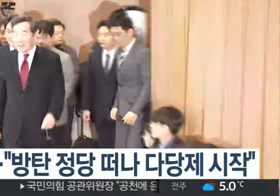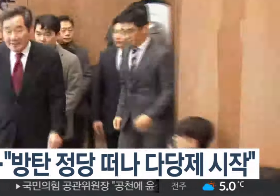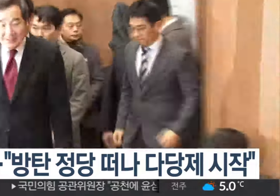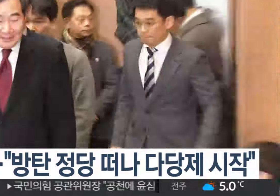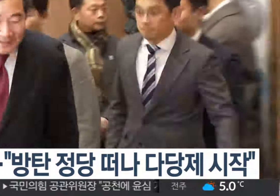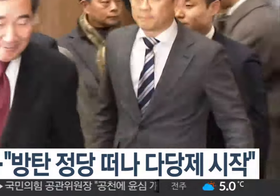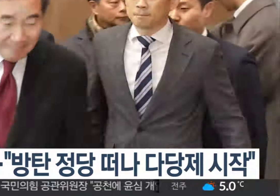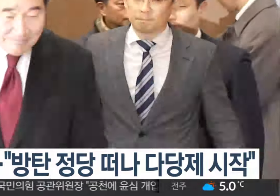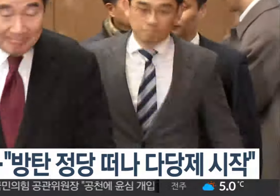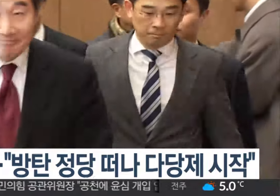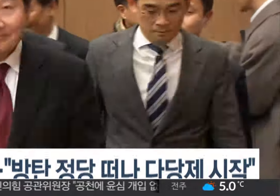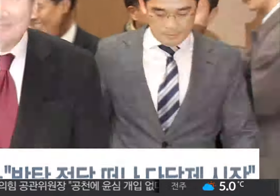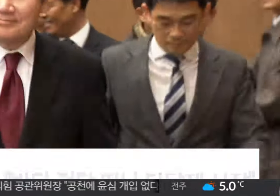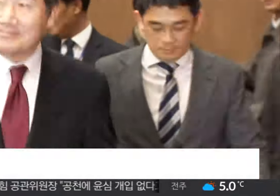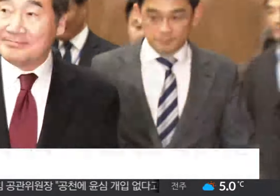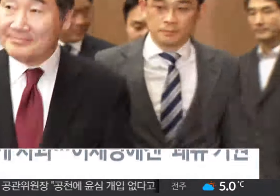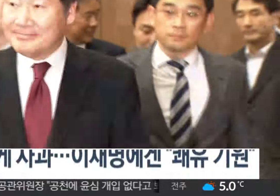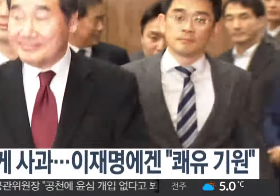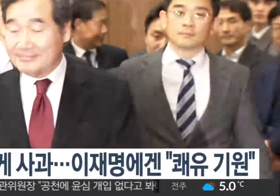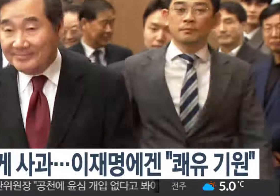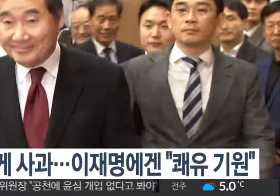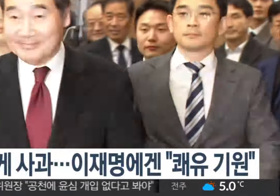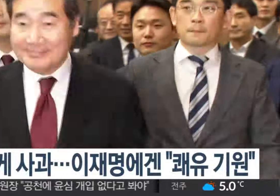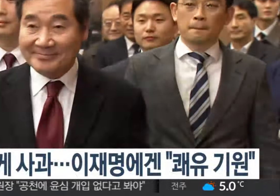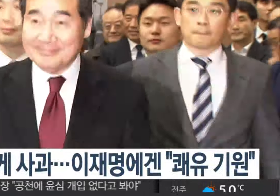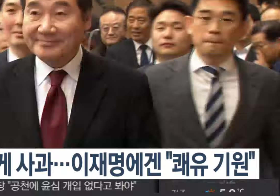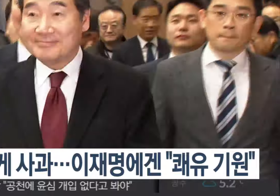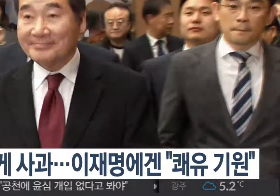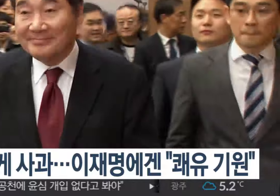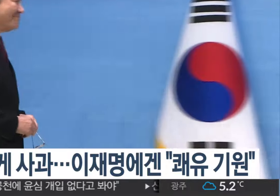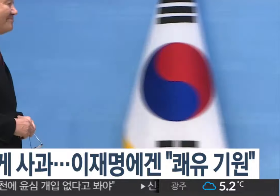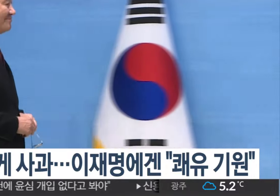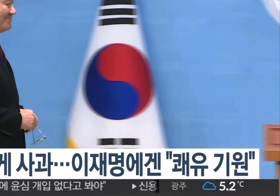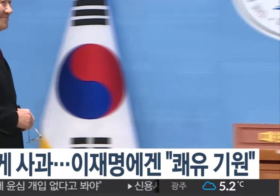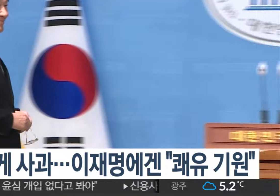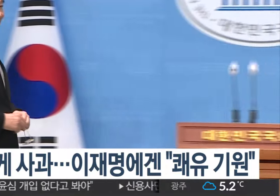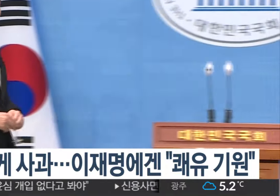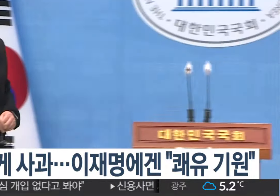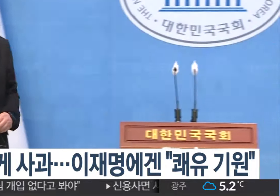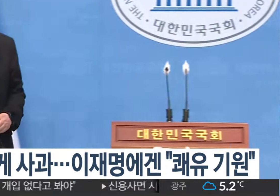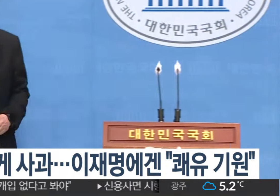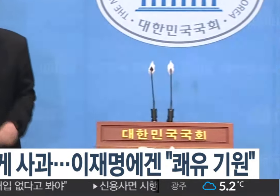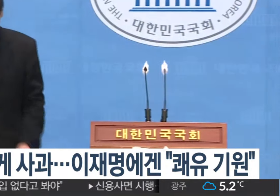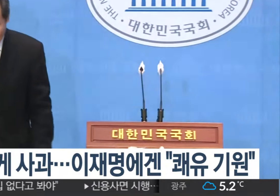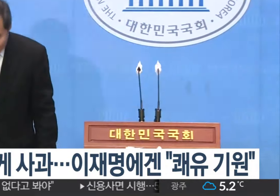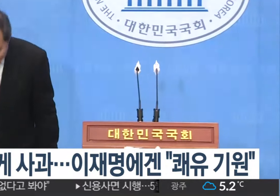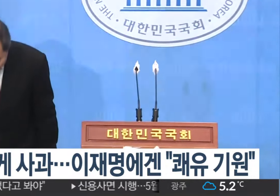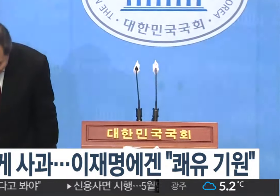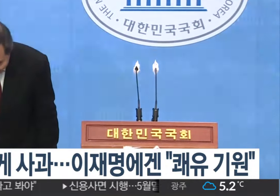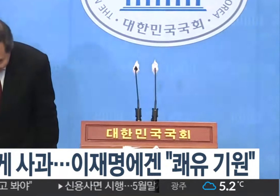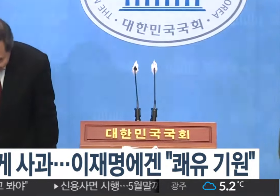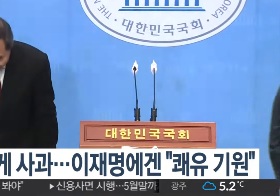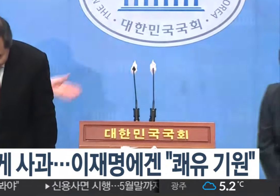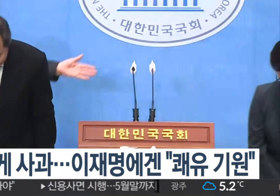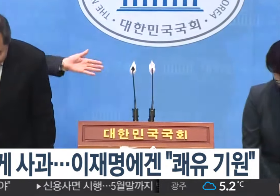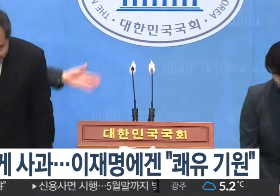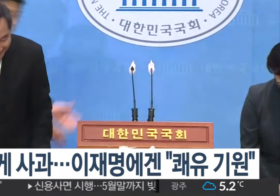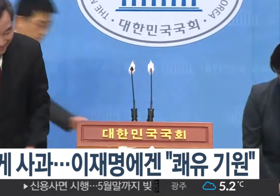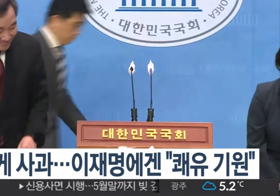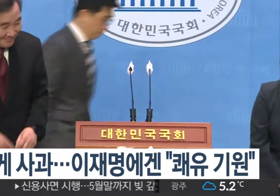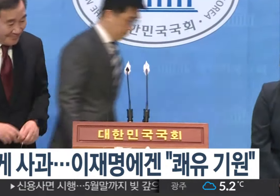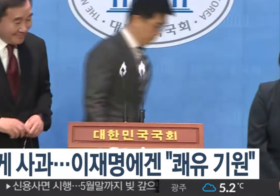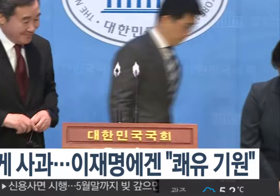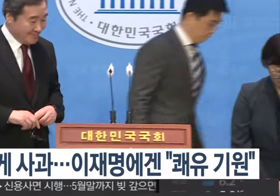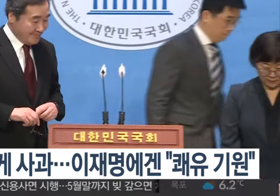기자입니다 빨간 넥타이를 매고 연단에 선 연전 대표 흉기피습 이후 회복 중인 이재명 대표에게